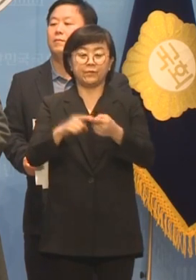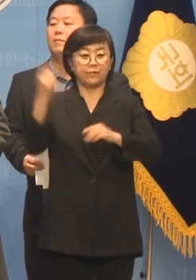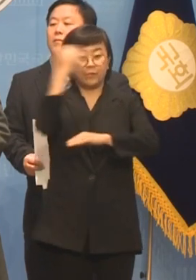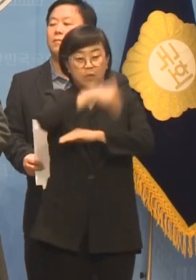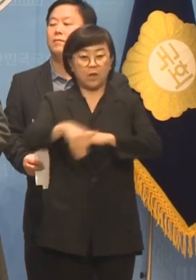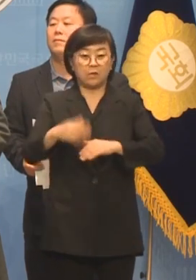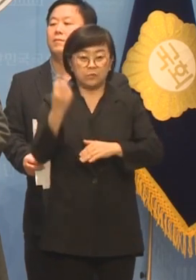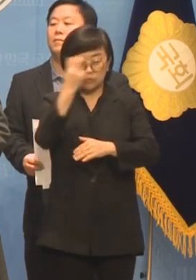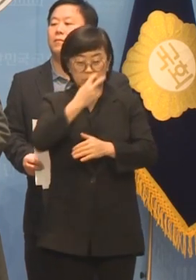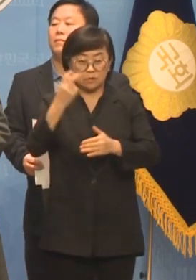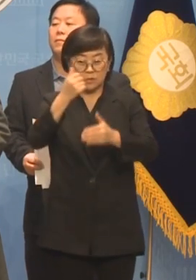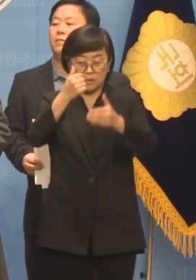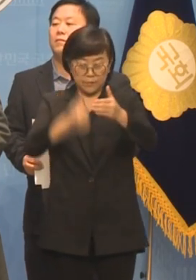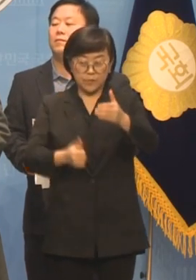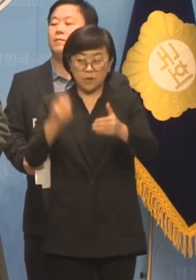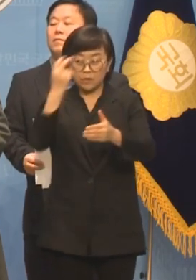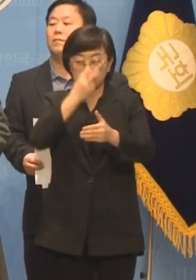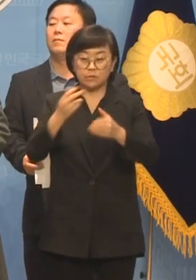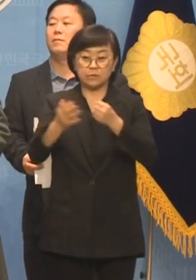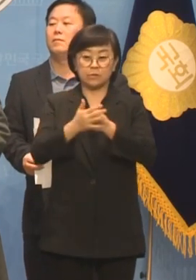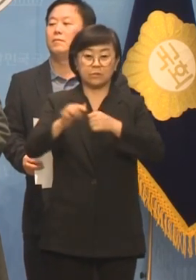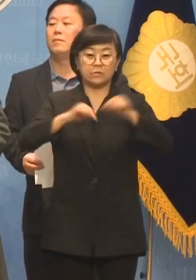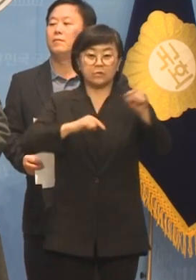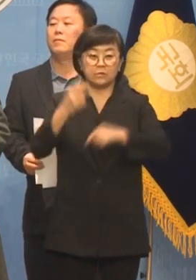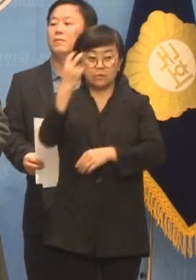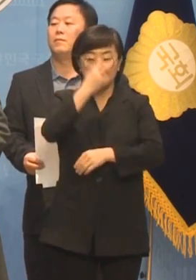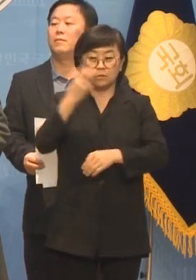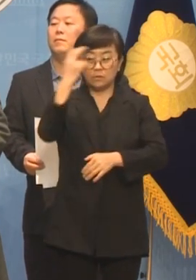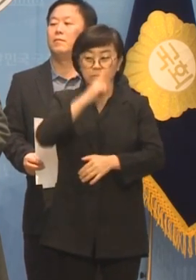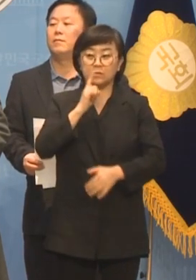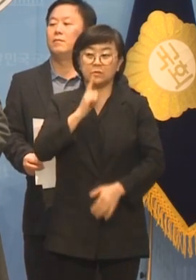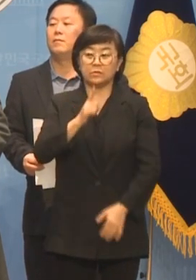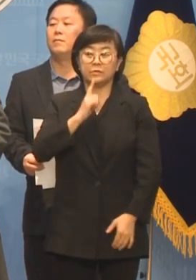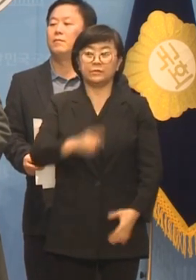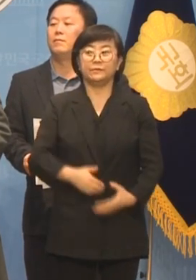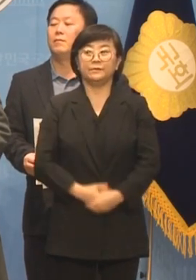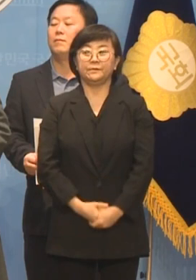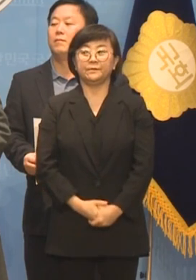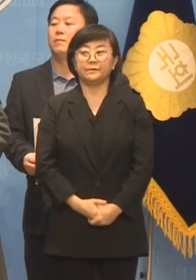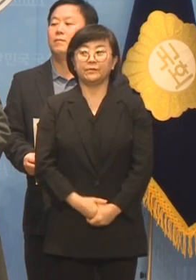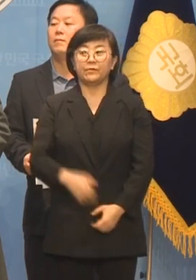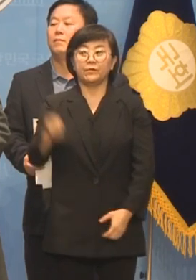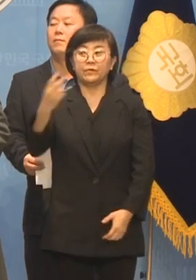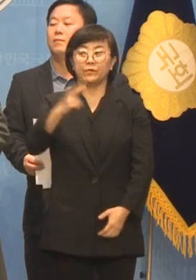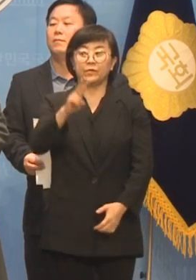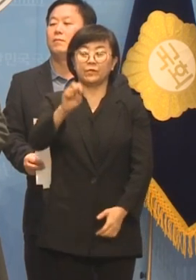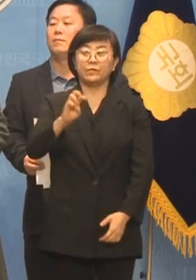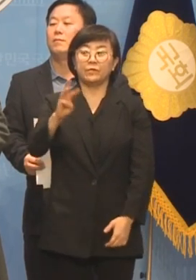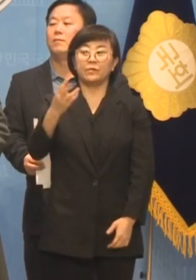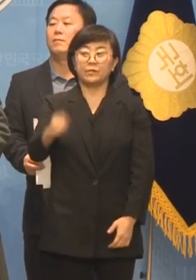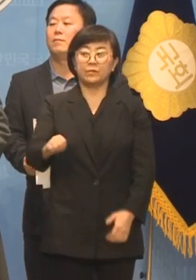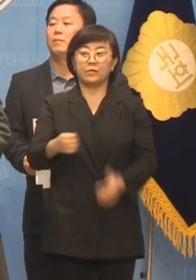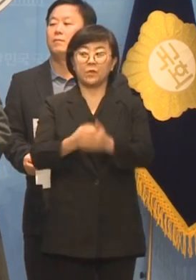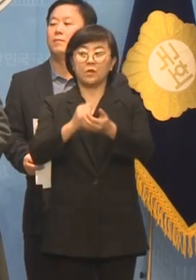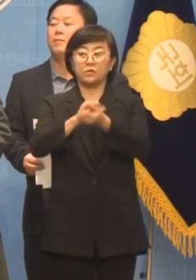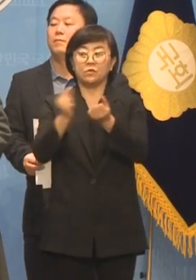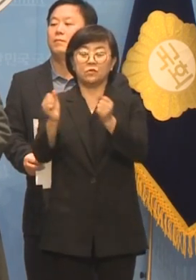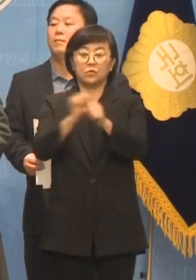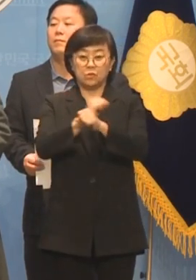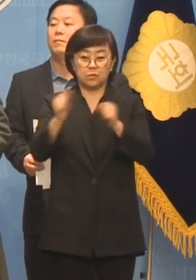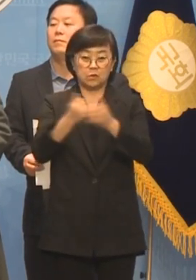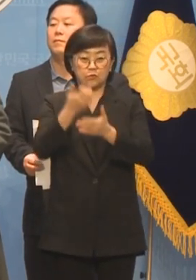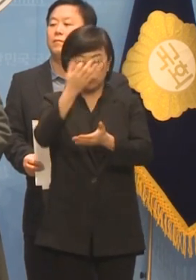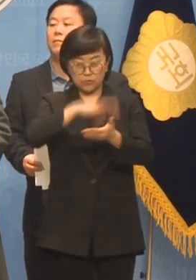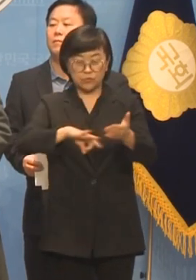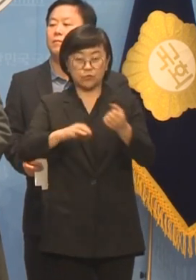기획수사, 함정수사, 정치수사로 바라봐야 됩니다. 그리고 23억가량의 주가 조작으로 인한